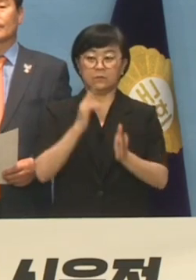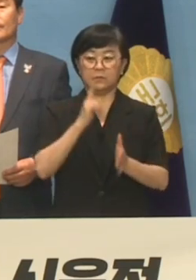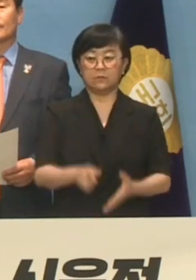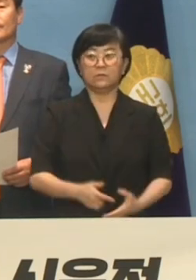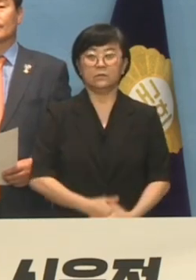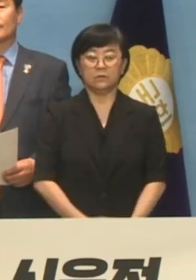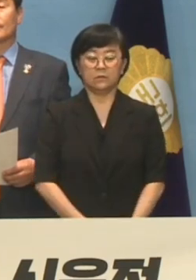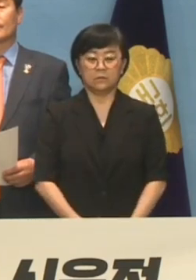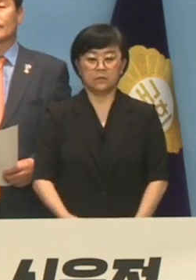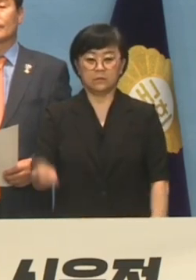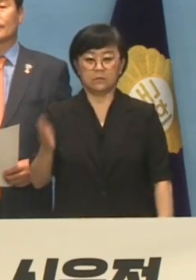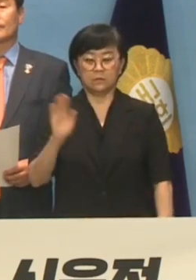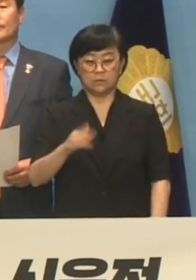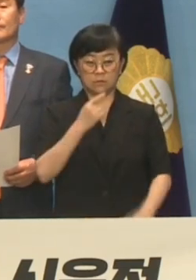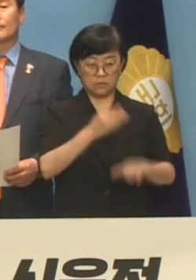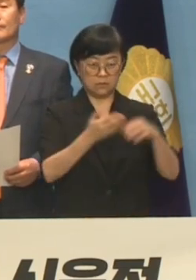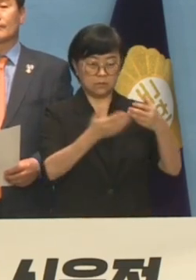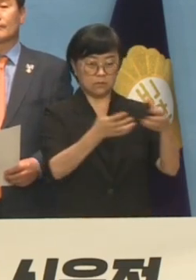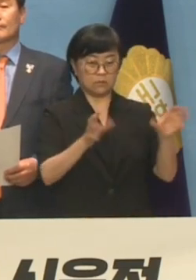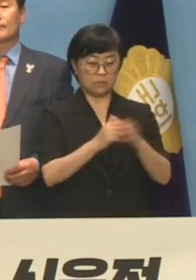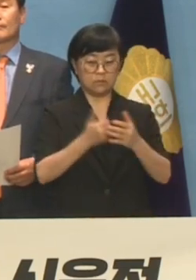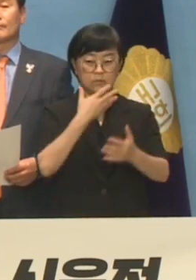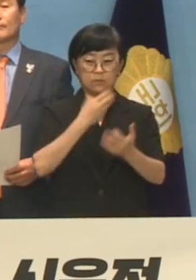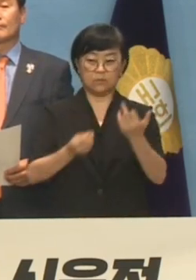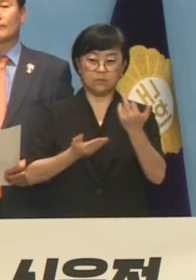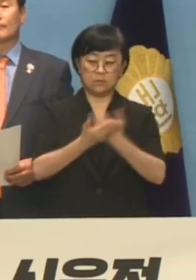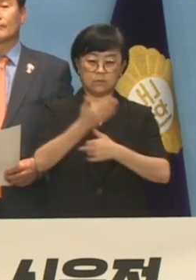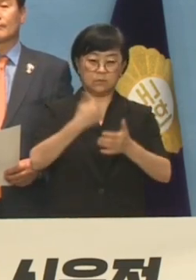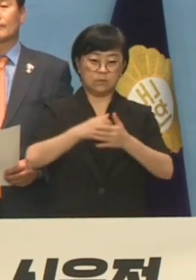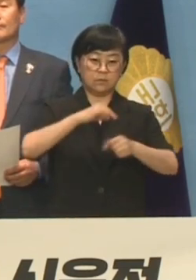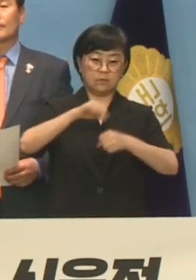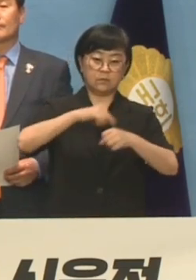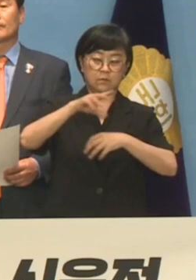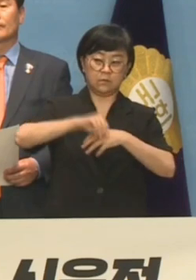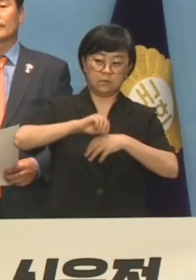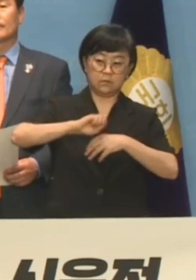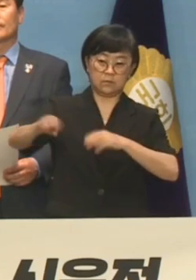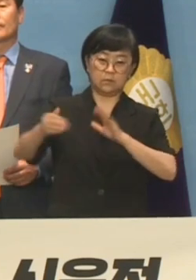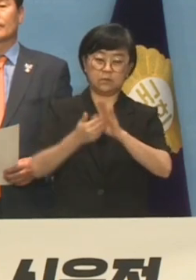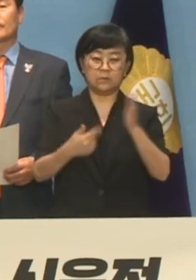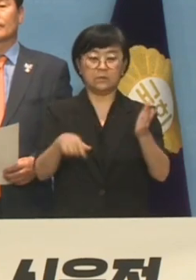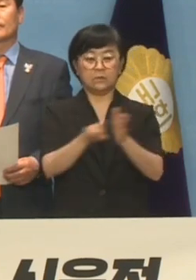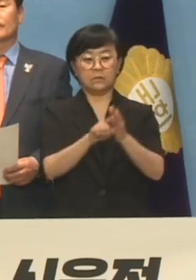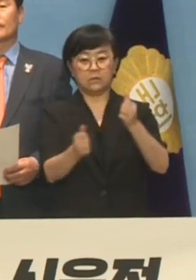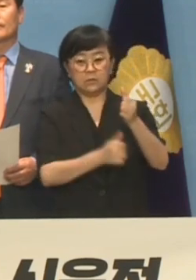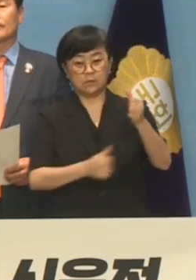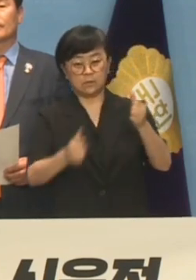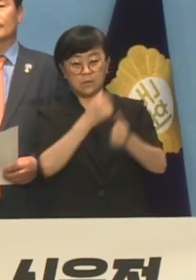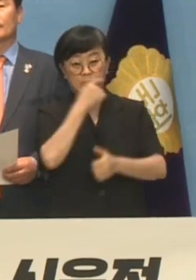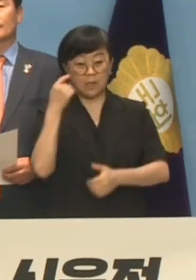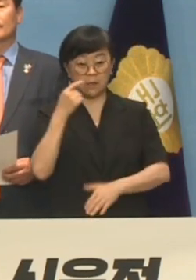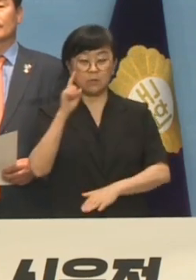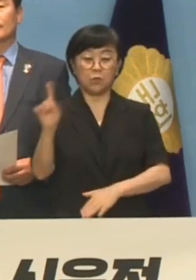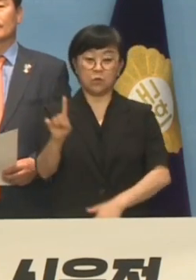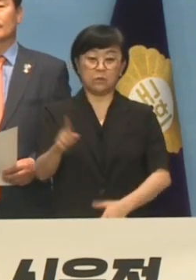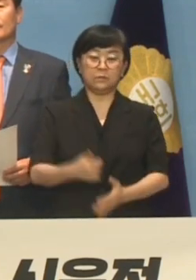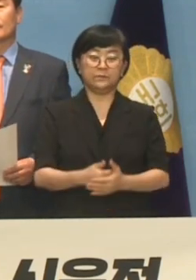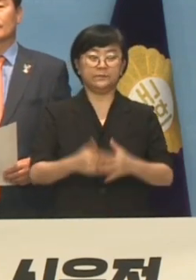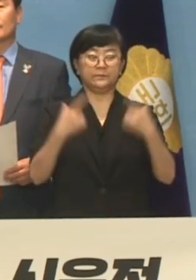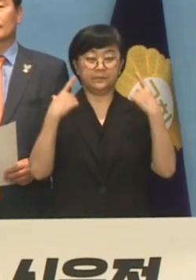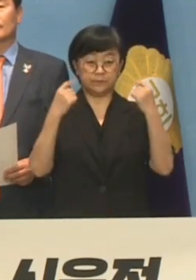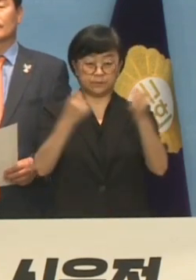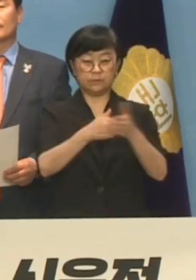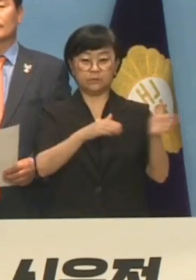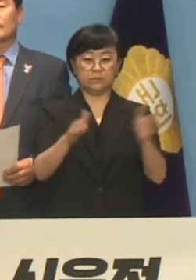말해왔습니다. 하지만 더불어민주당 후쿠시마 원전 오염수 해양 투기 저지 대책위원회가 확인한 바에 따르면